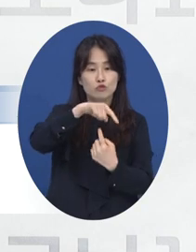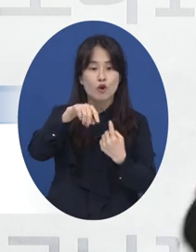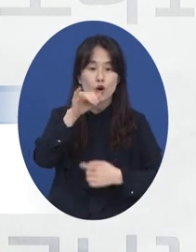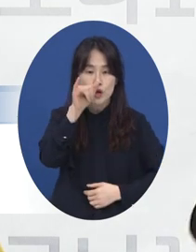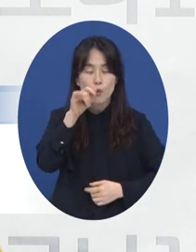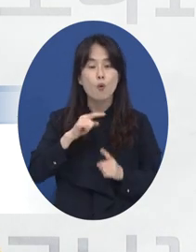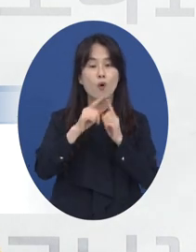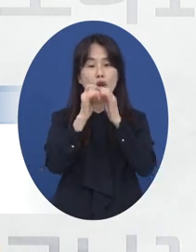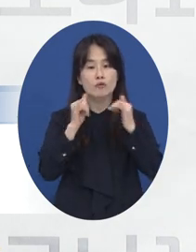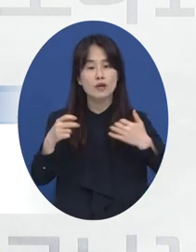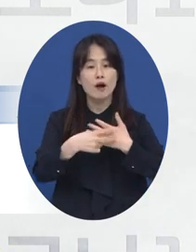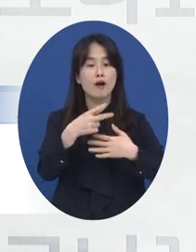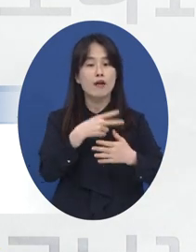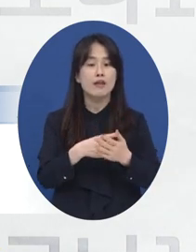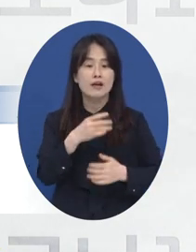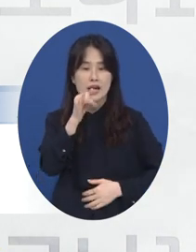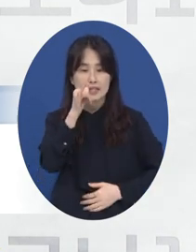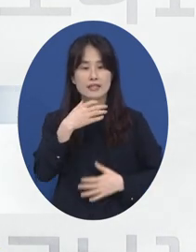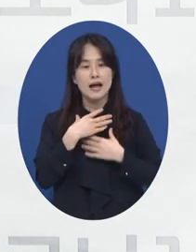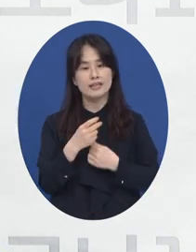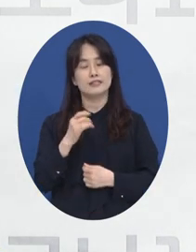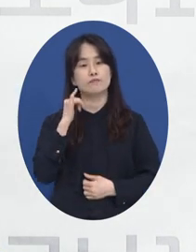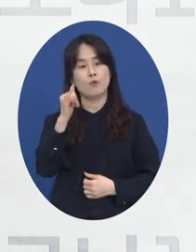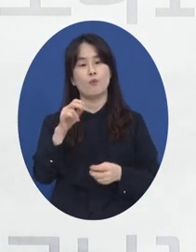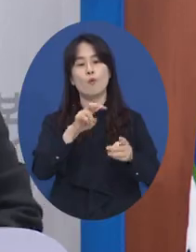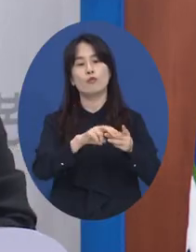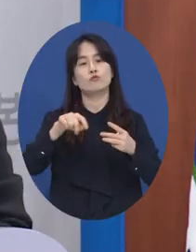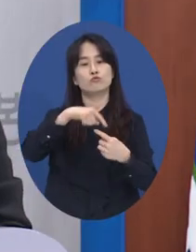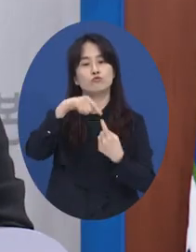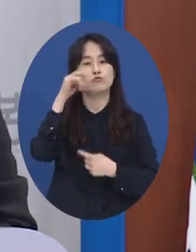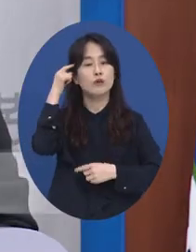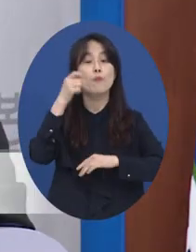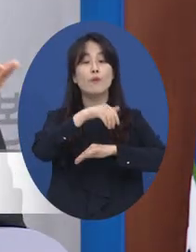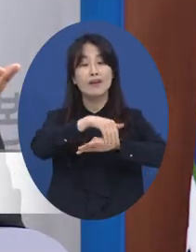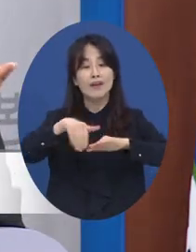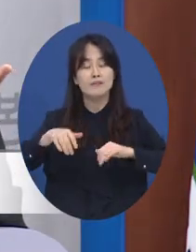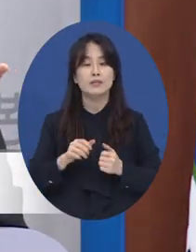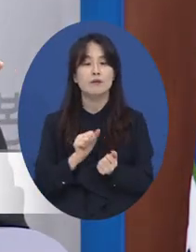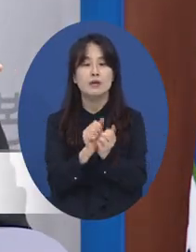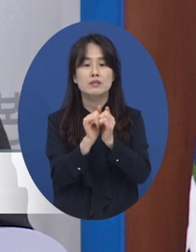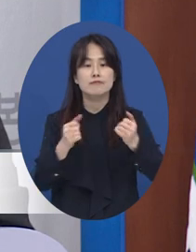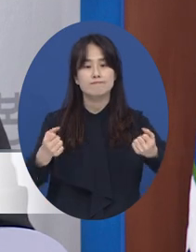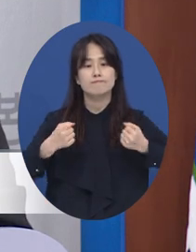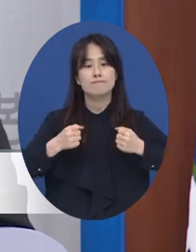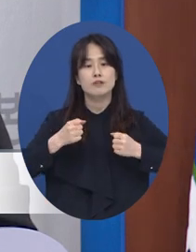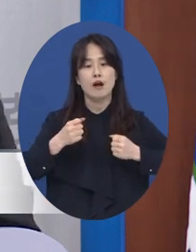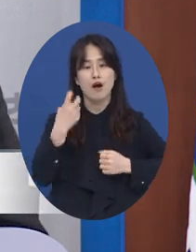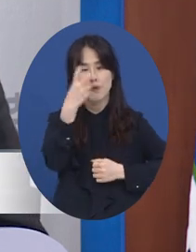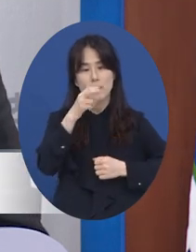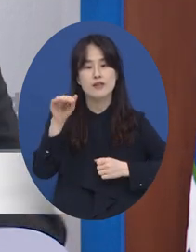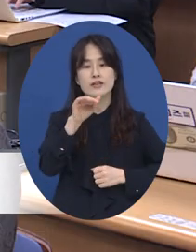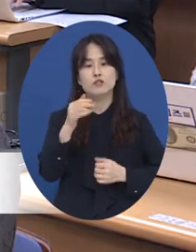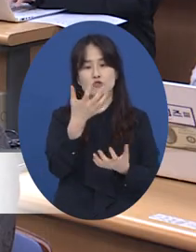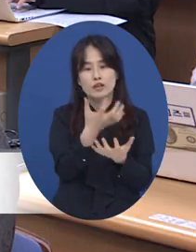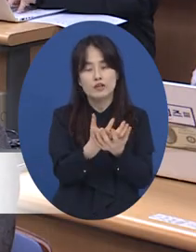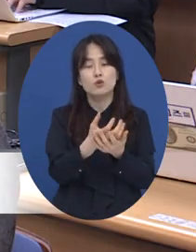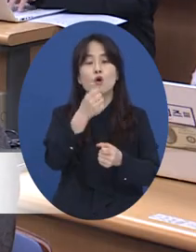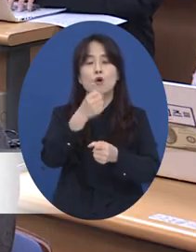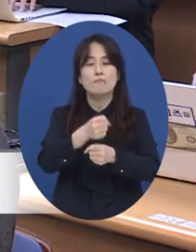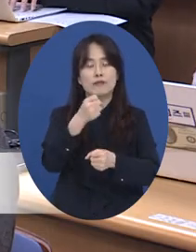간호사 등 의료 이 배치된 안심 콜 센터를 운영할 예정입니다 확진 자 건강 관리 기준 한도 마련해